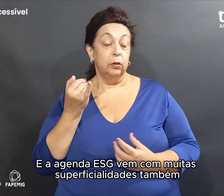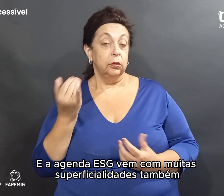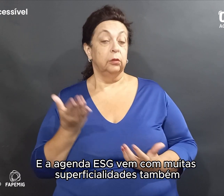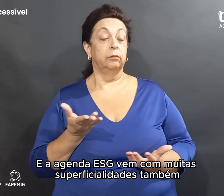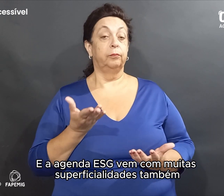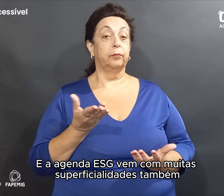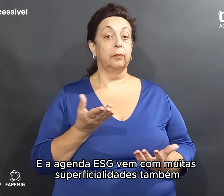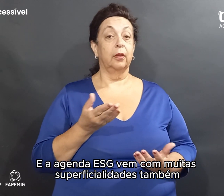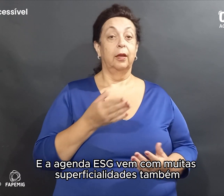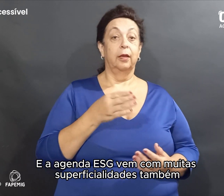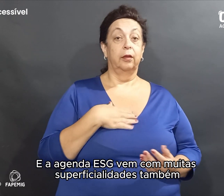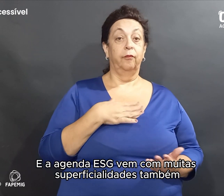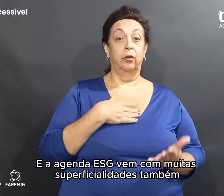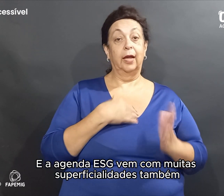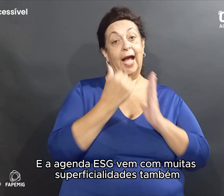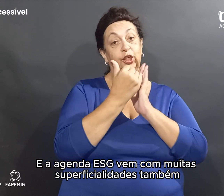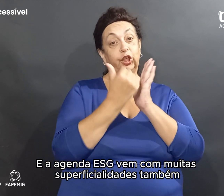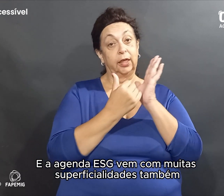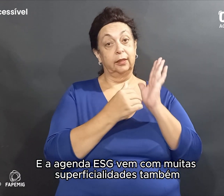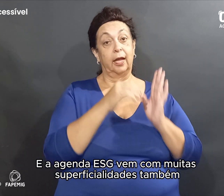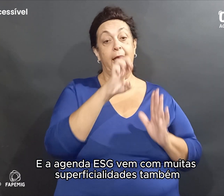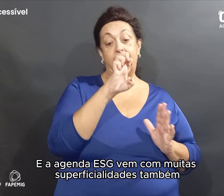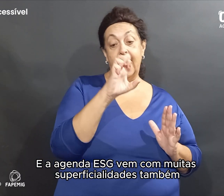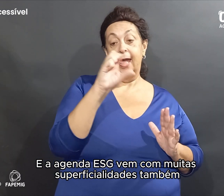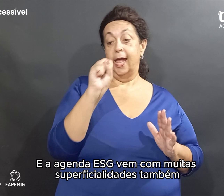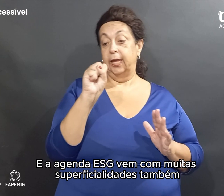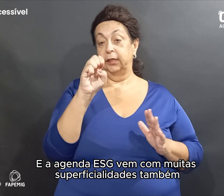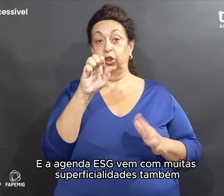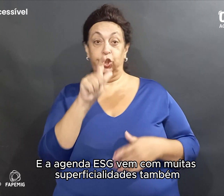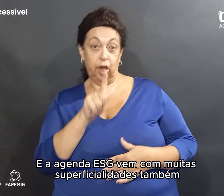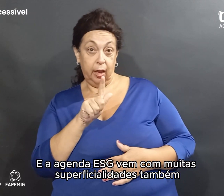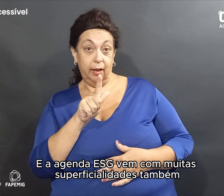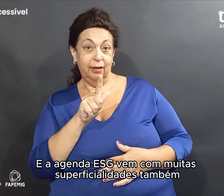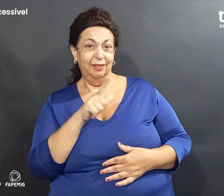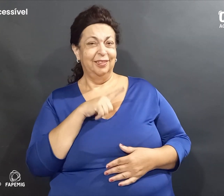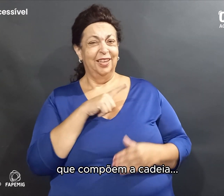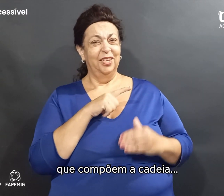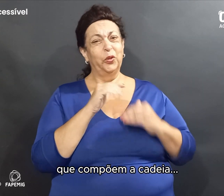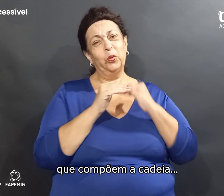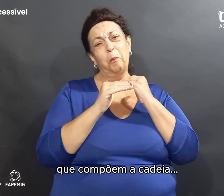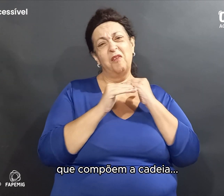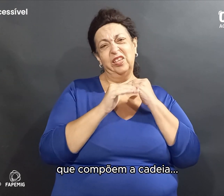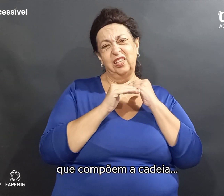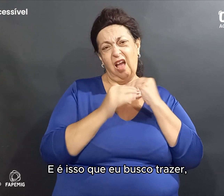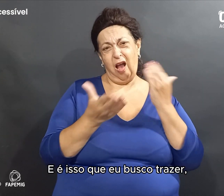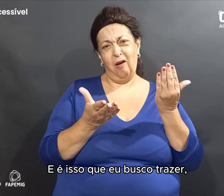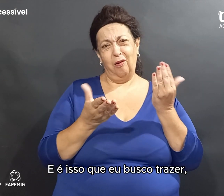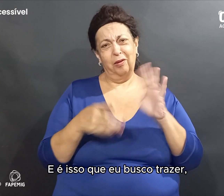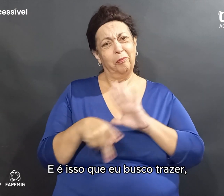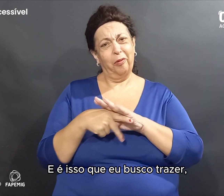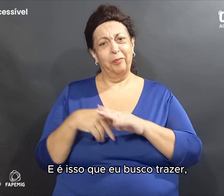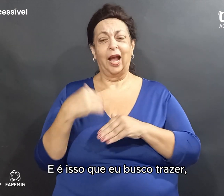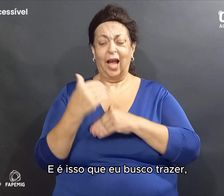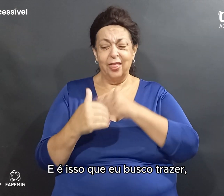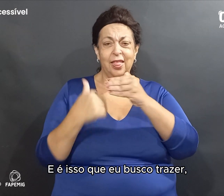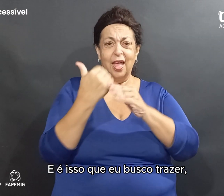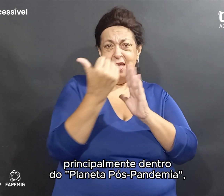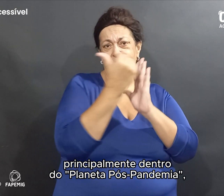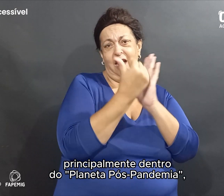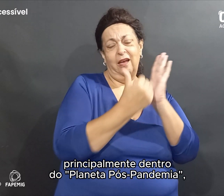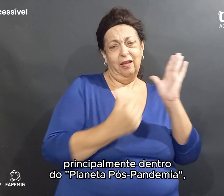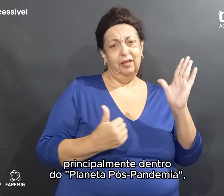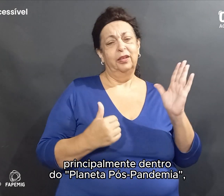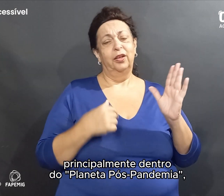a agenda ESG, ela vem com muitas superficialidades também. que compõem a cadeia, e é isso que eu busco